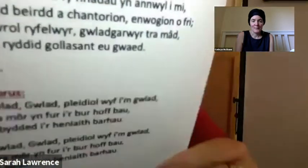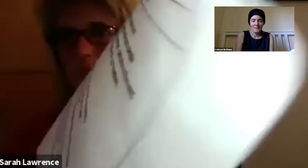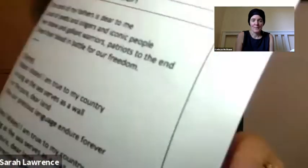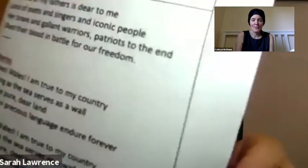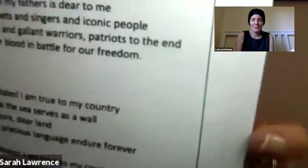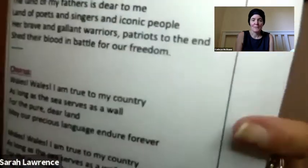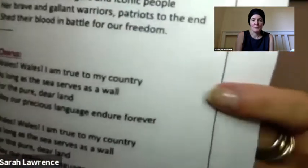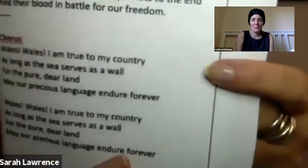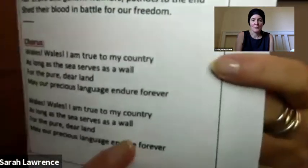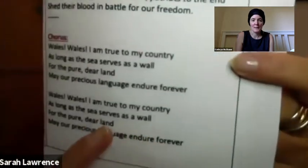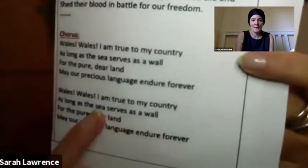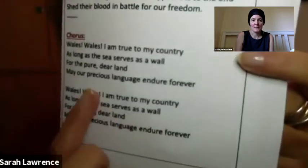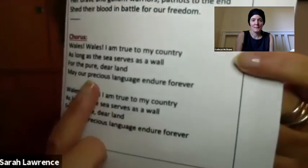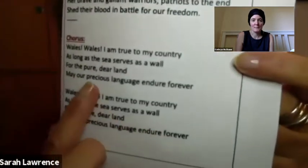Dyma'r rwyddo am hoff by.